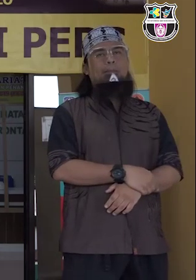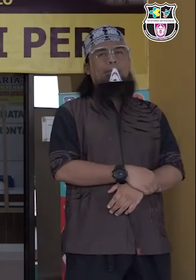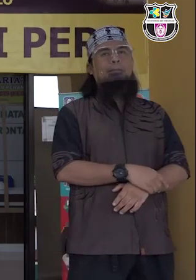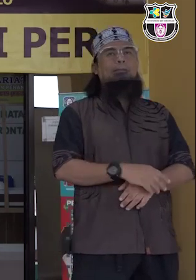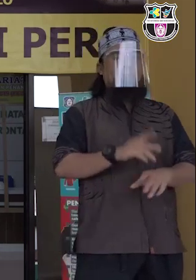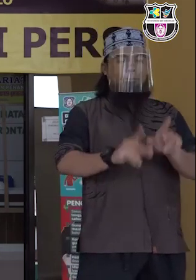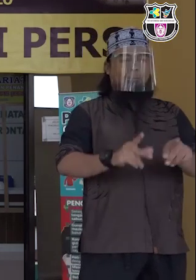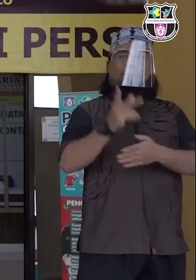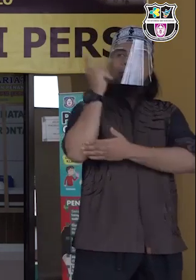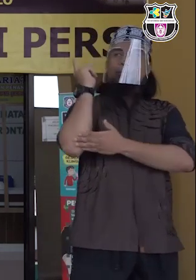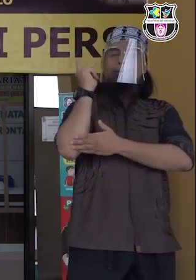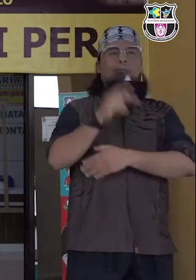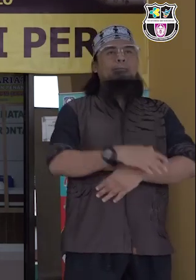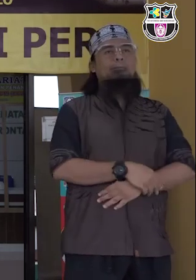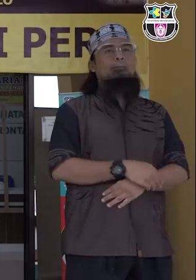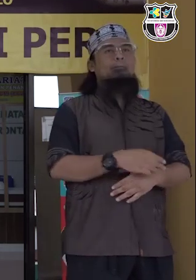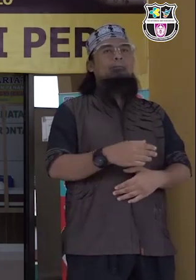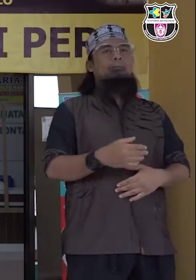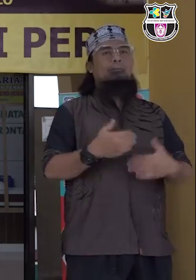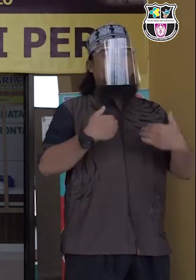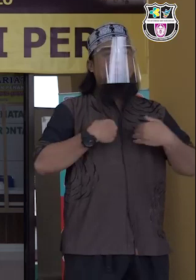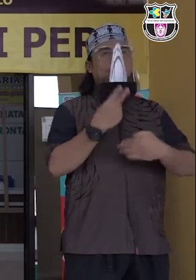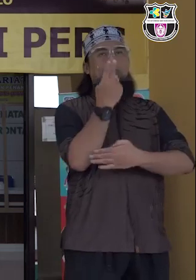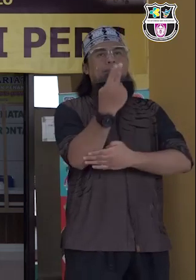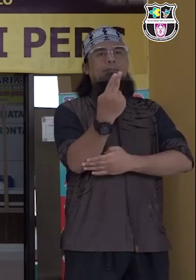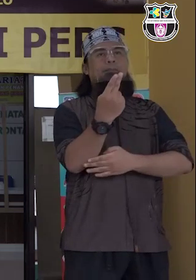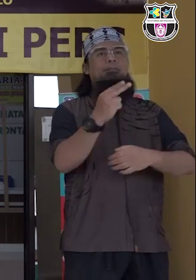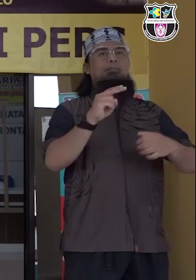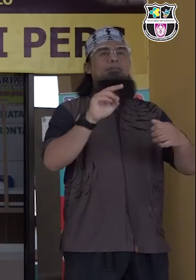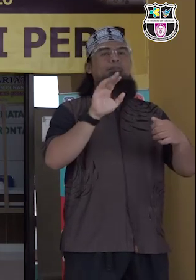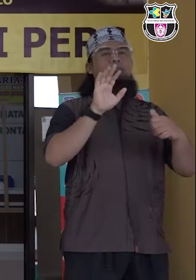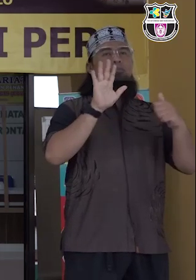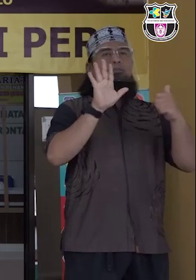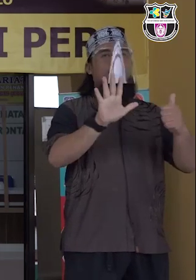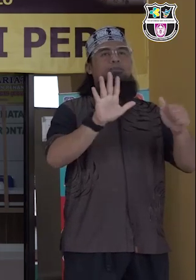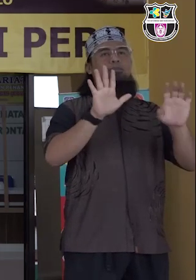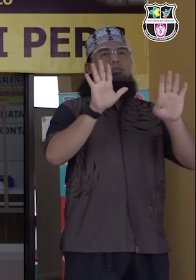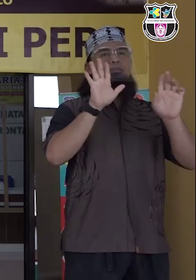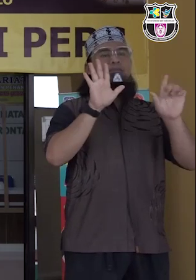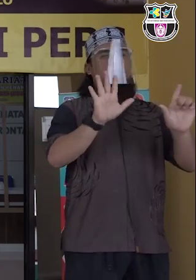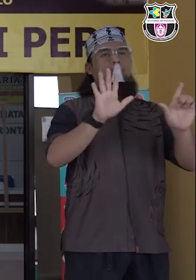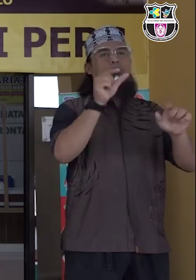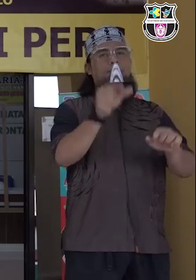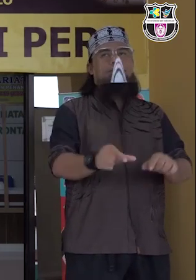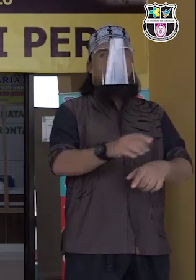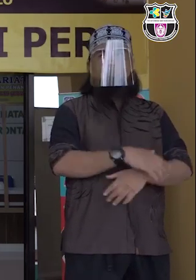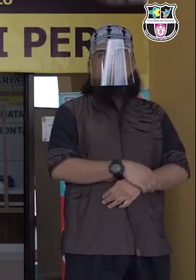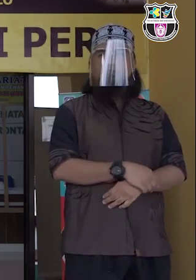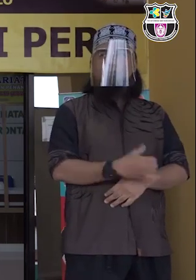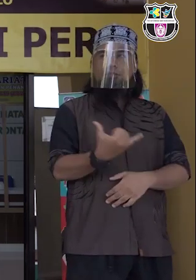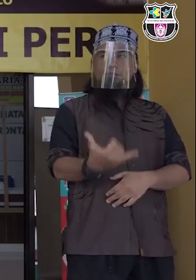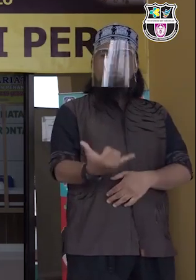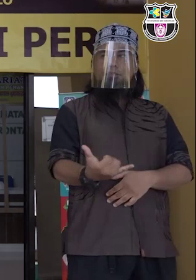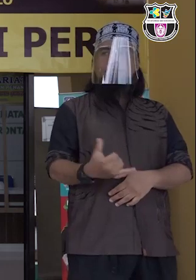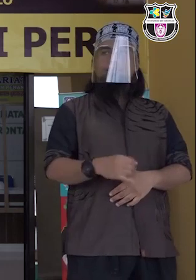kalau kemarin pasien kita adalah 276 orang, maka saat ini pasien berikutnya